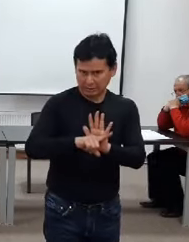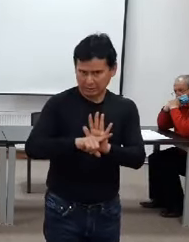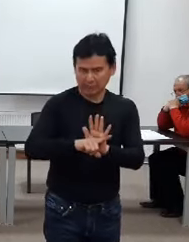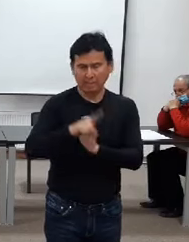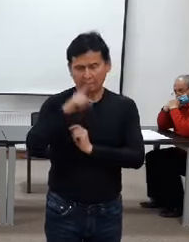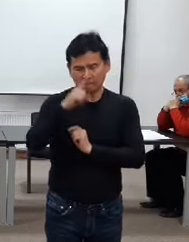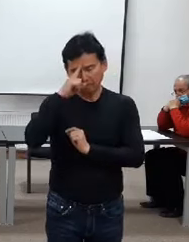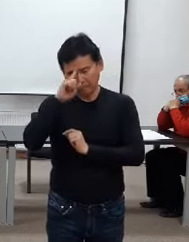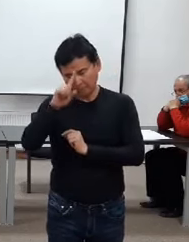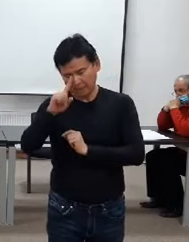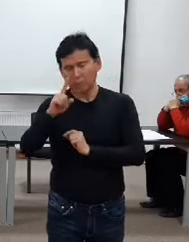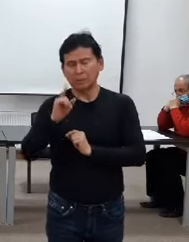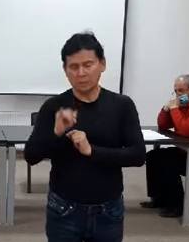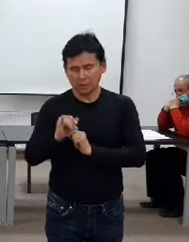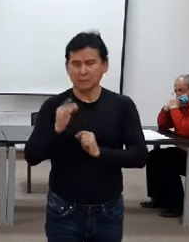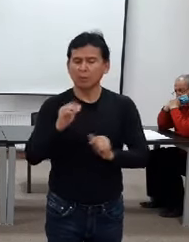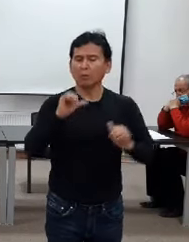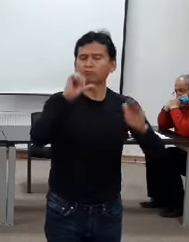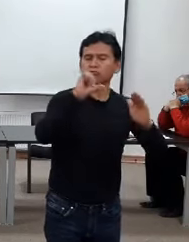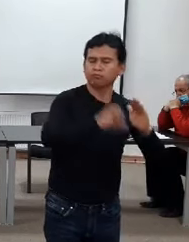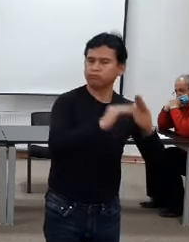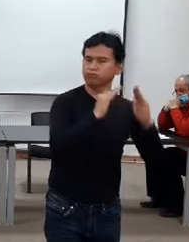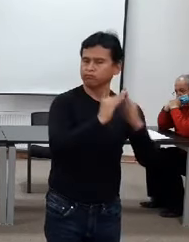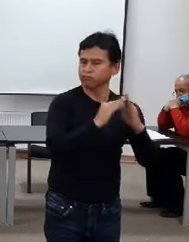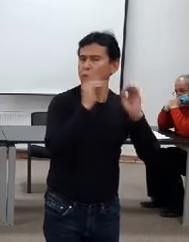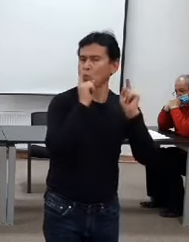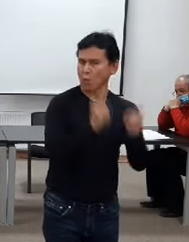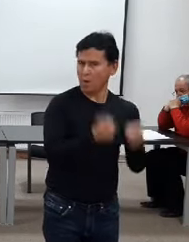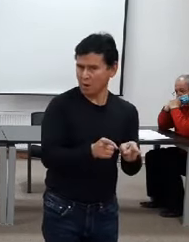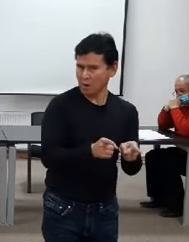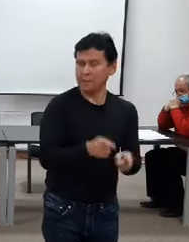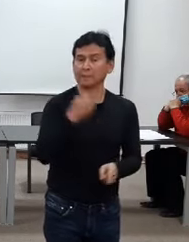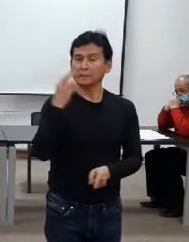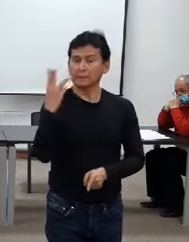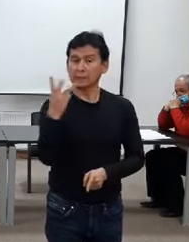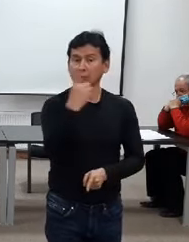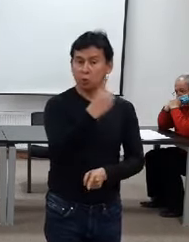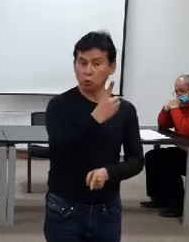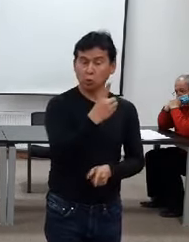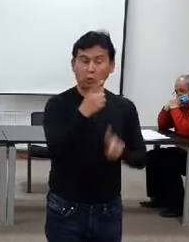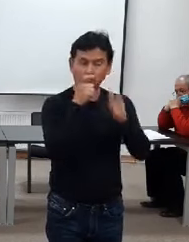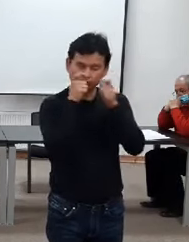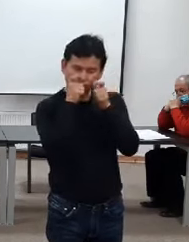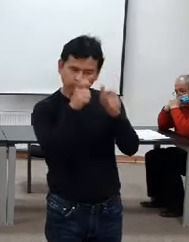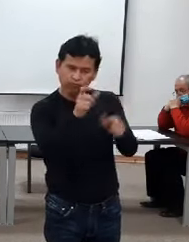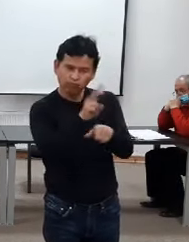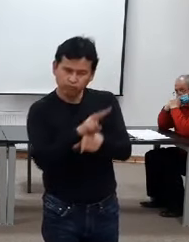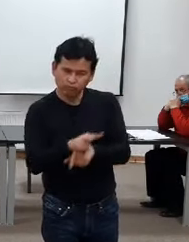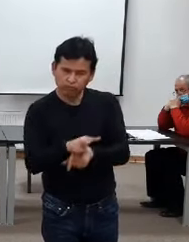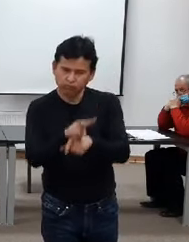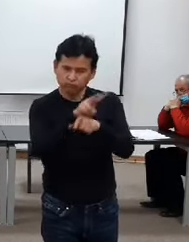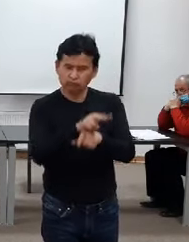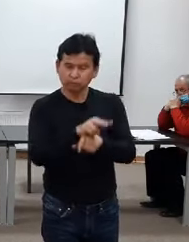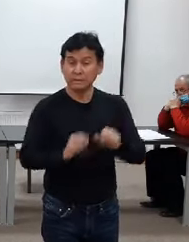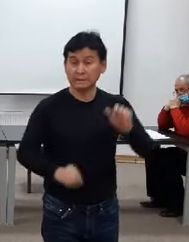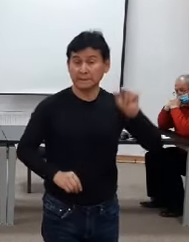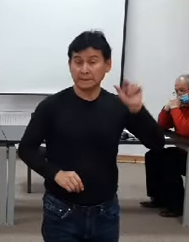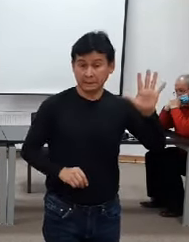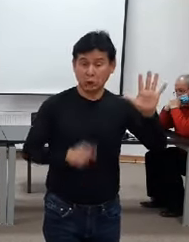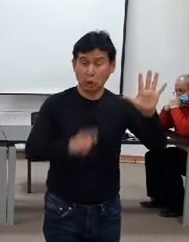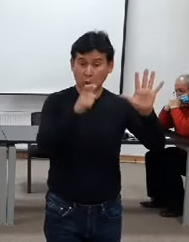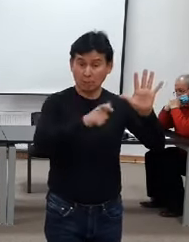sin embargo, ¿verdad?, los mantenemos en cuarentena estricta. 31 pasajeros están en vigilancia activa, de los cuales 5 pasajeros se